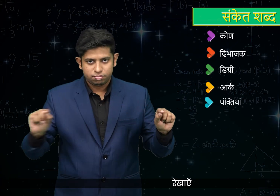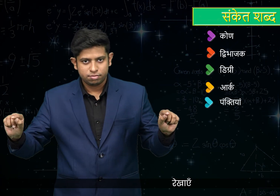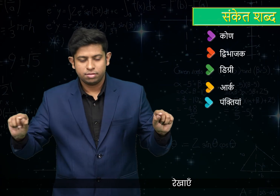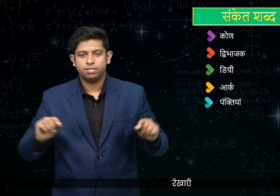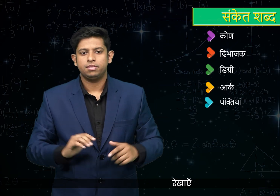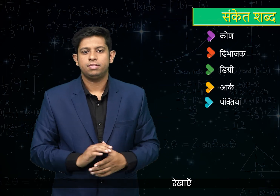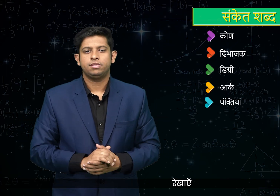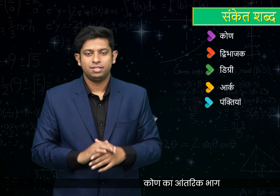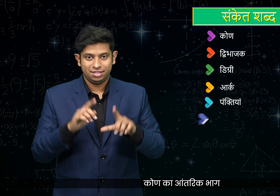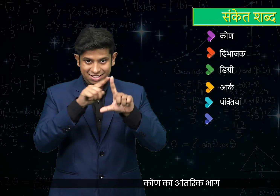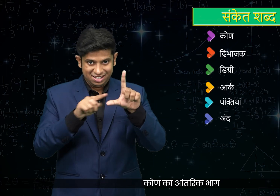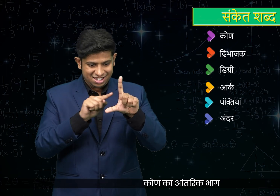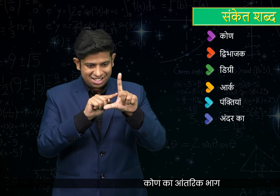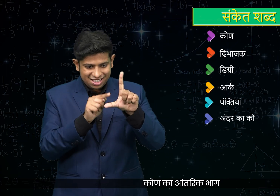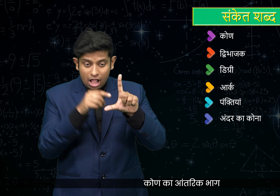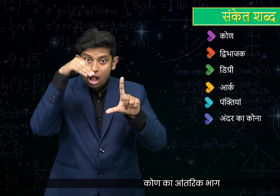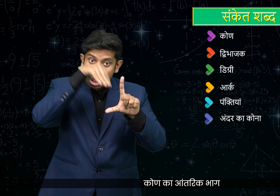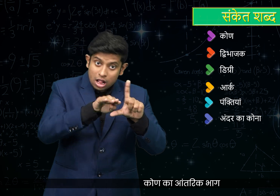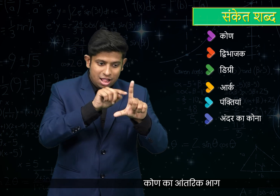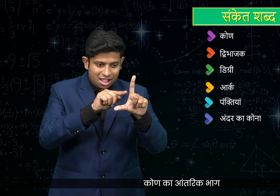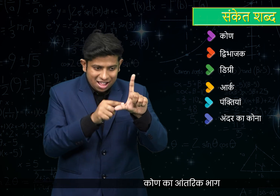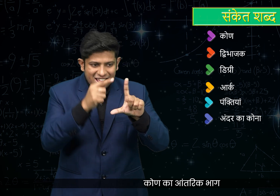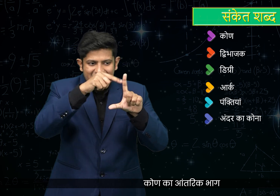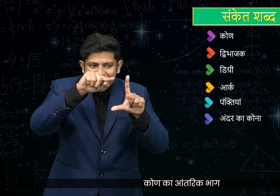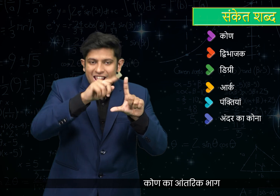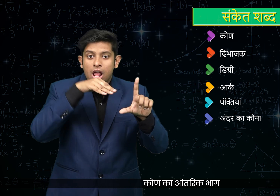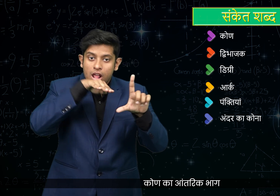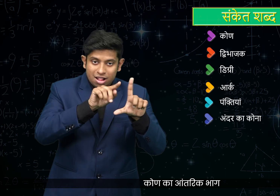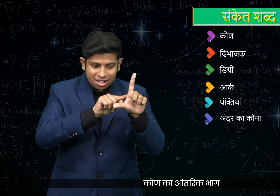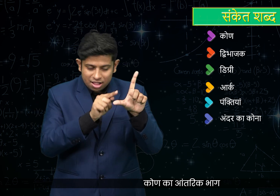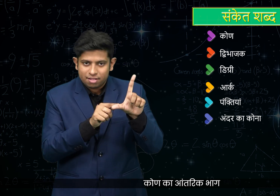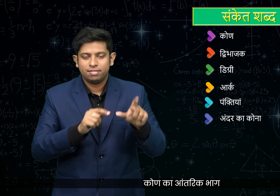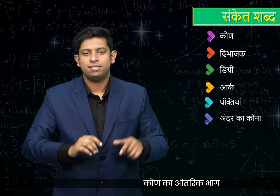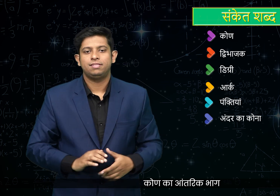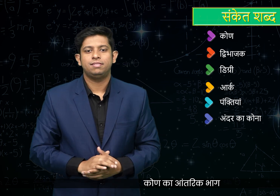रेखाएं, कोण का आंतरिक भाग,